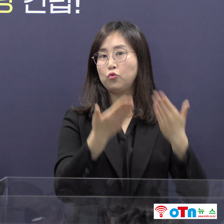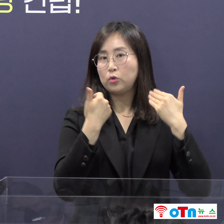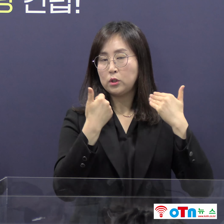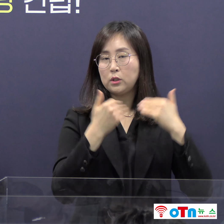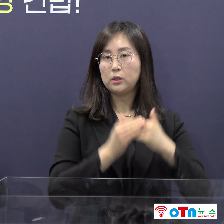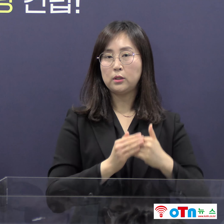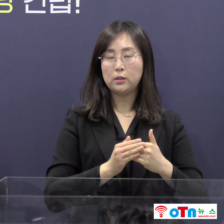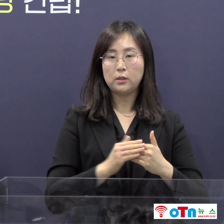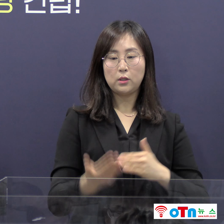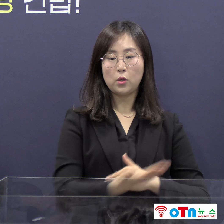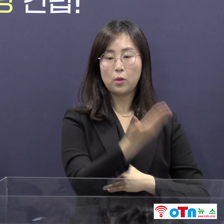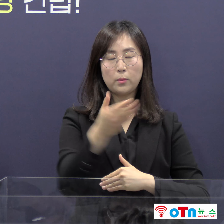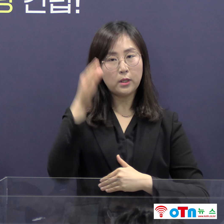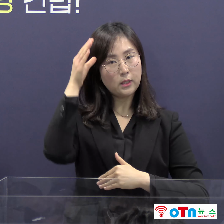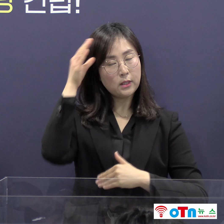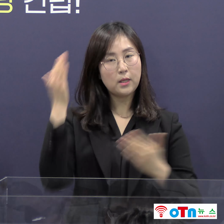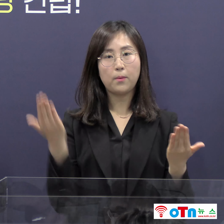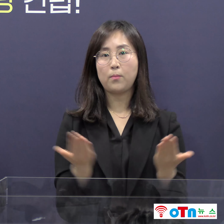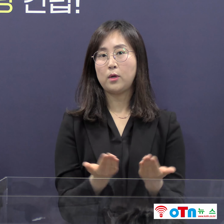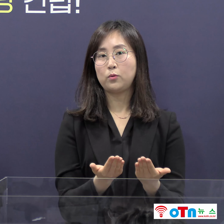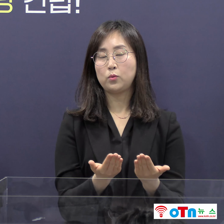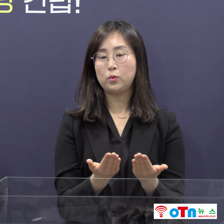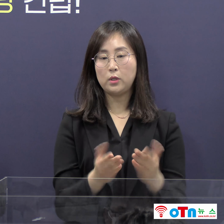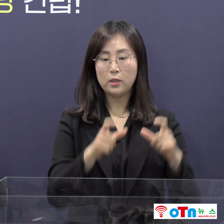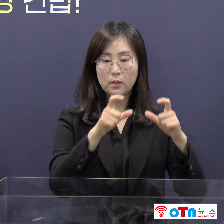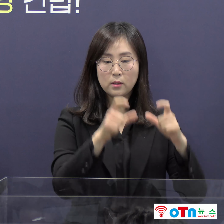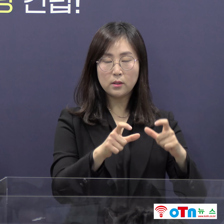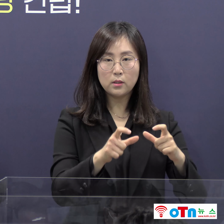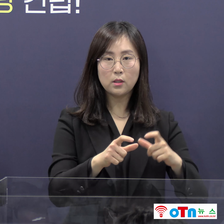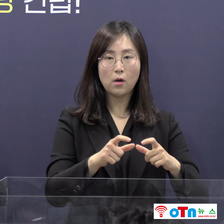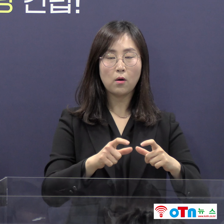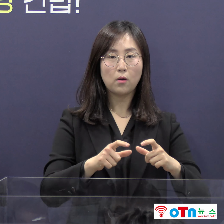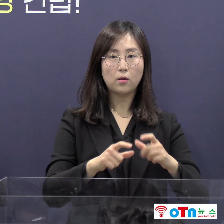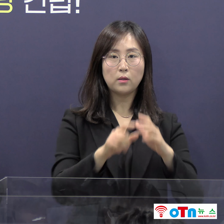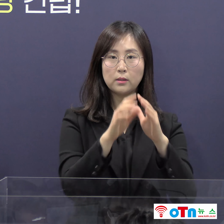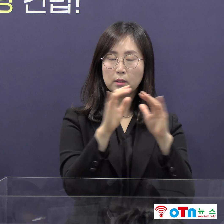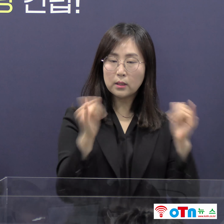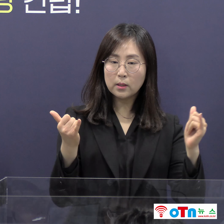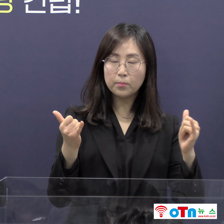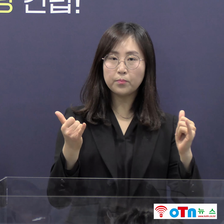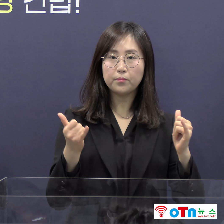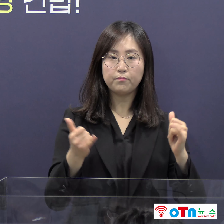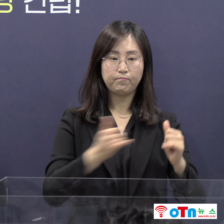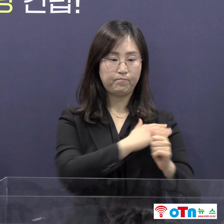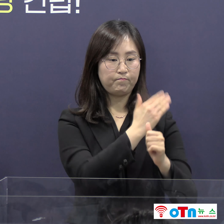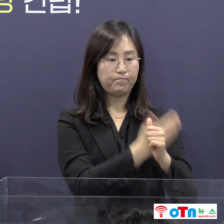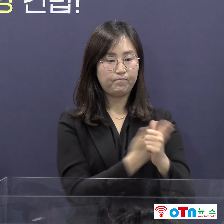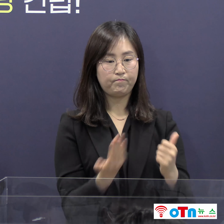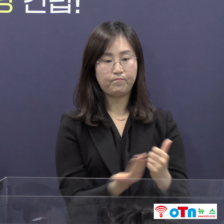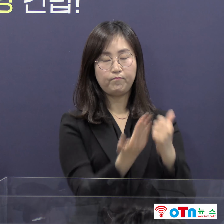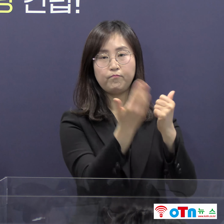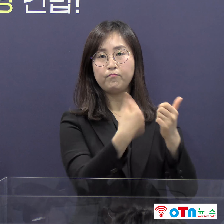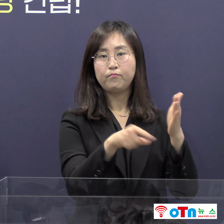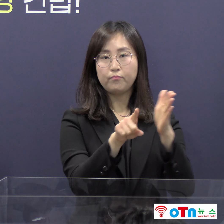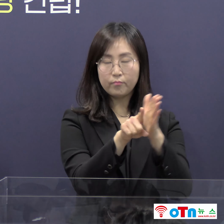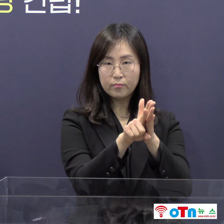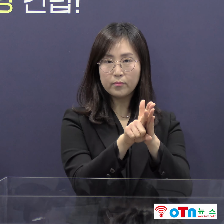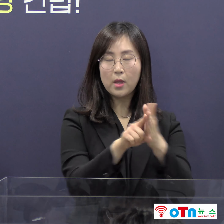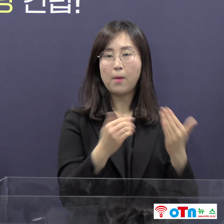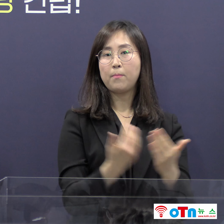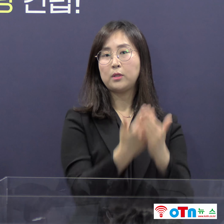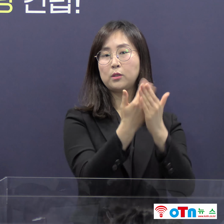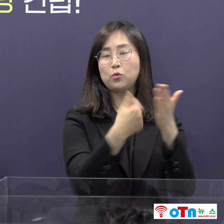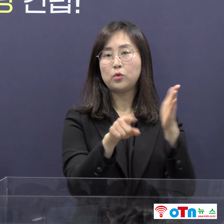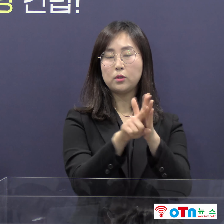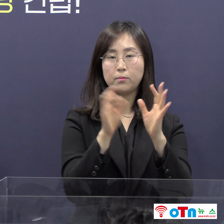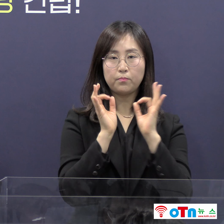여러분의 기대에 부응하고 지역 예술인의 역량 강화에도 기여할 수 있도록 최선의 노력을 다하겠습니다. 기획